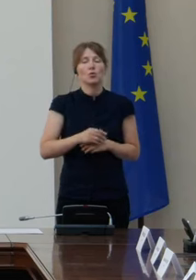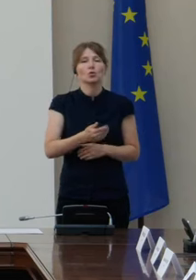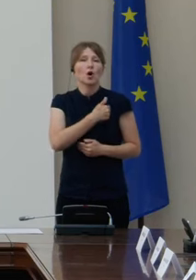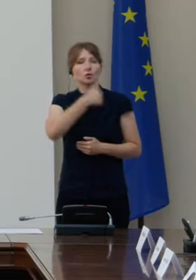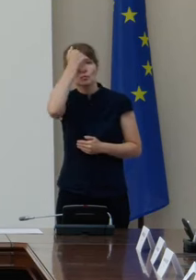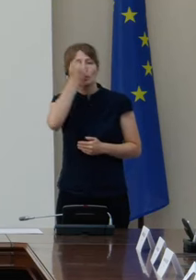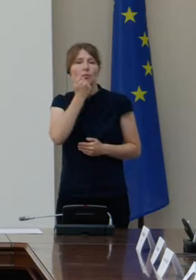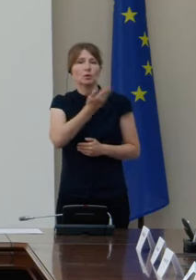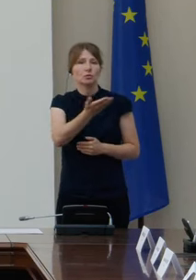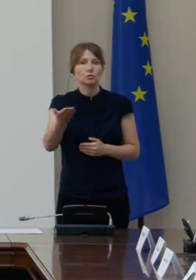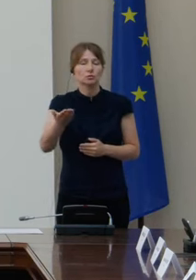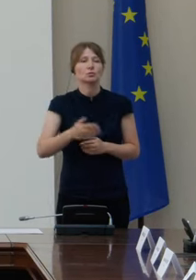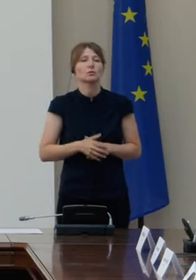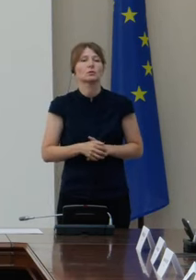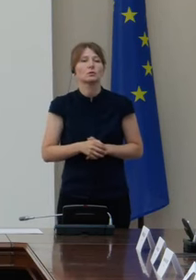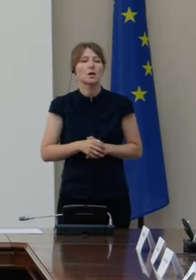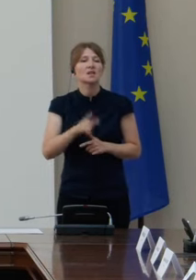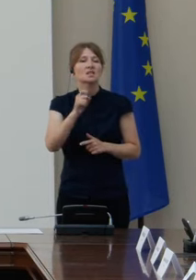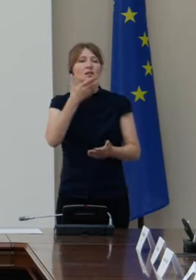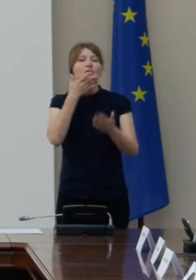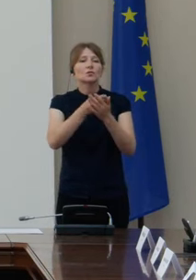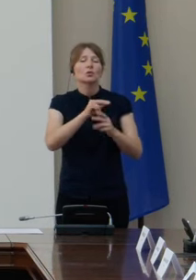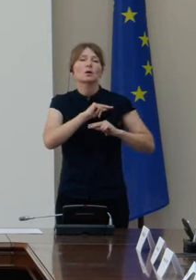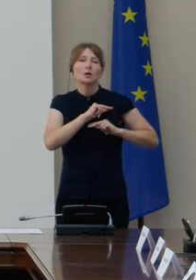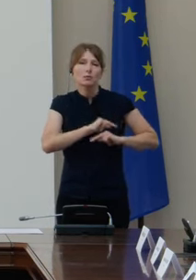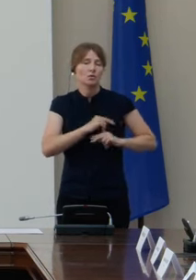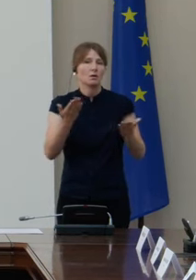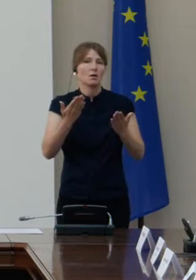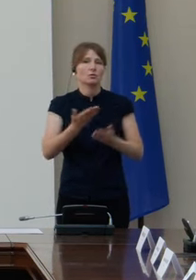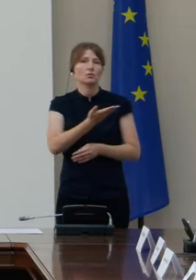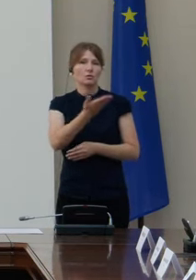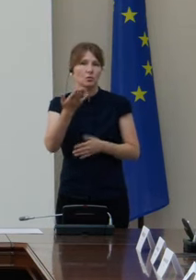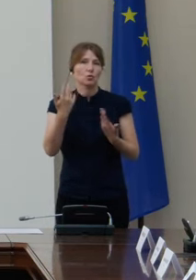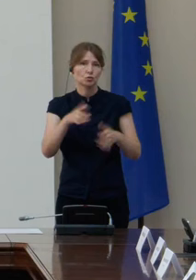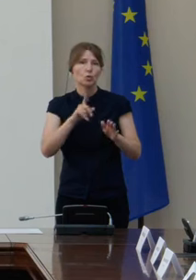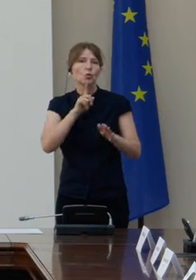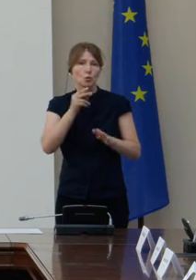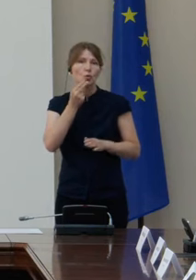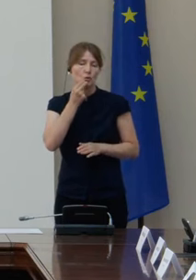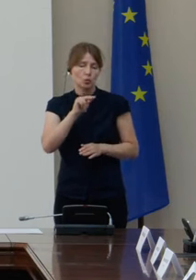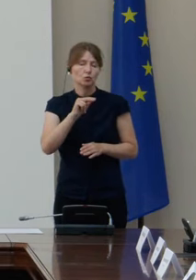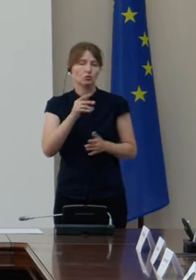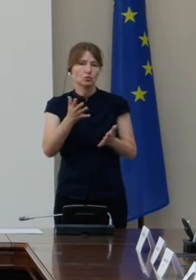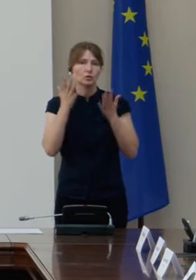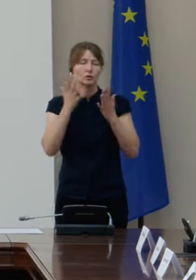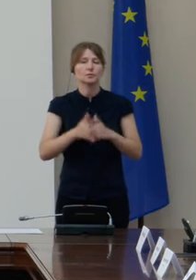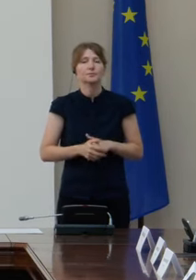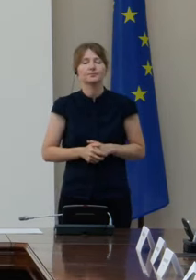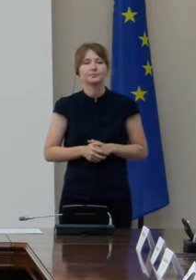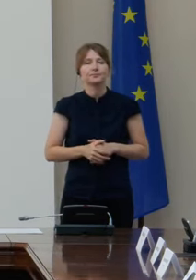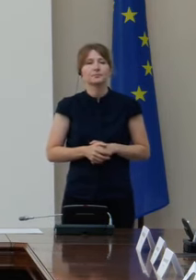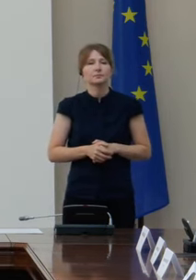să mulțumesc foarte mult pentru lucru pe care l-am avut și îl avem împreună pentru a fortifica acest aspect. Camelia, te rog.